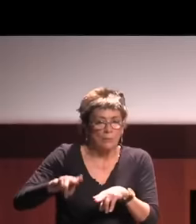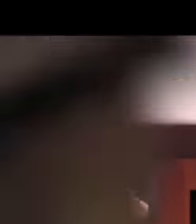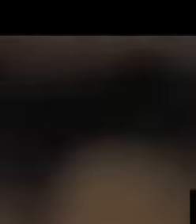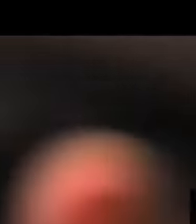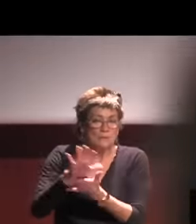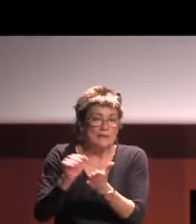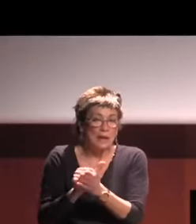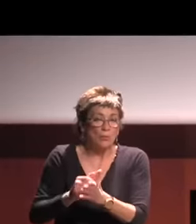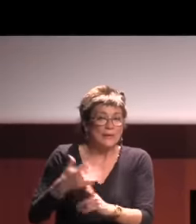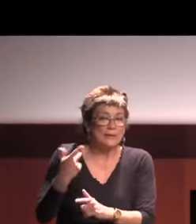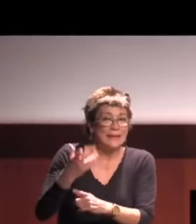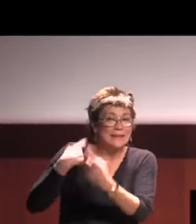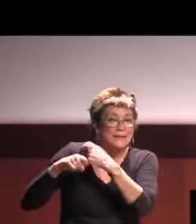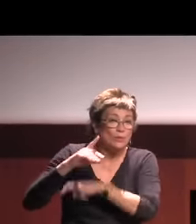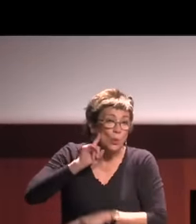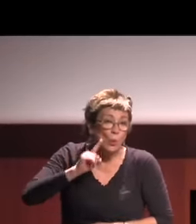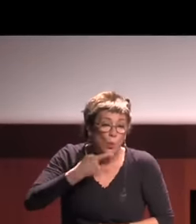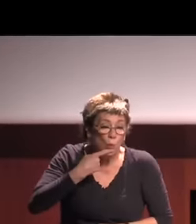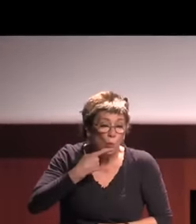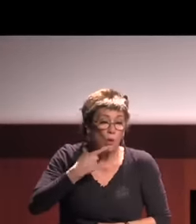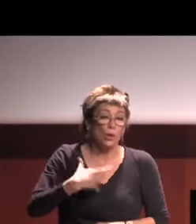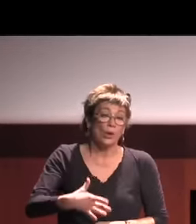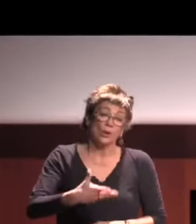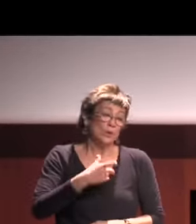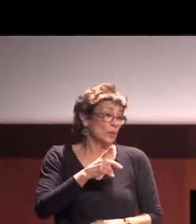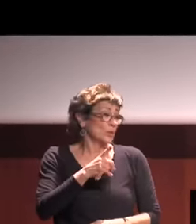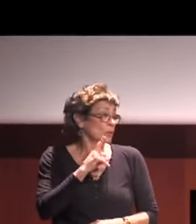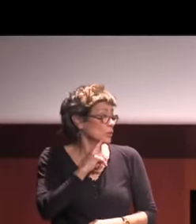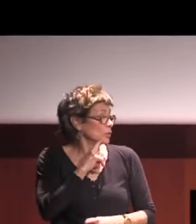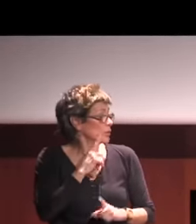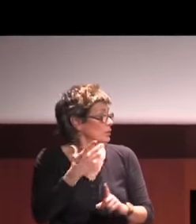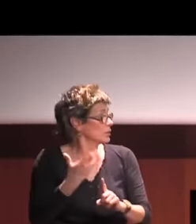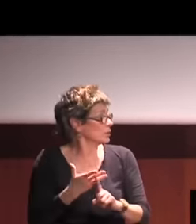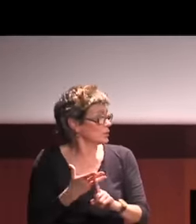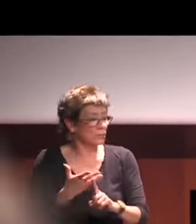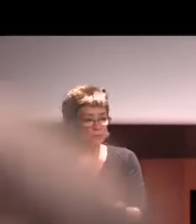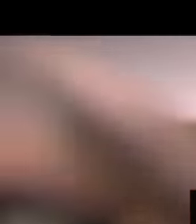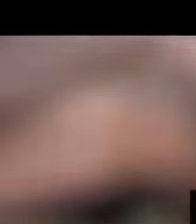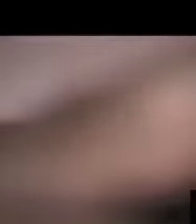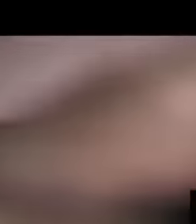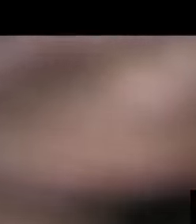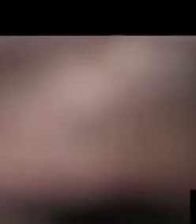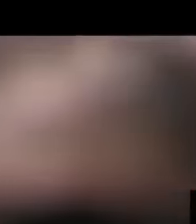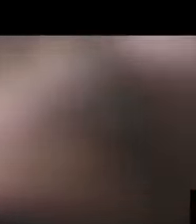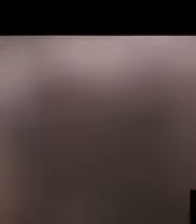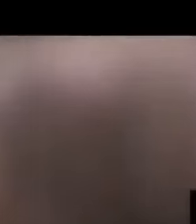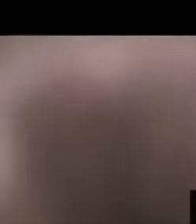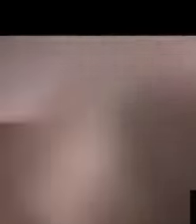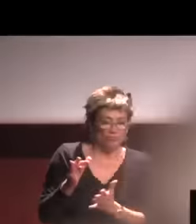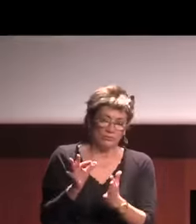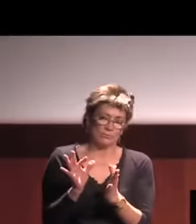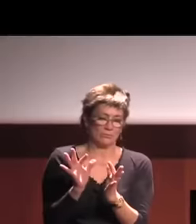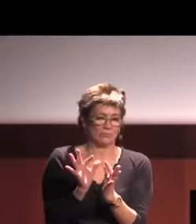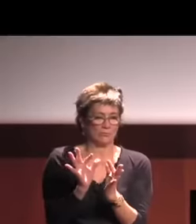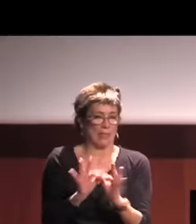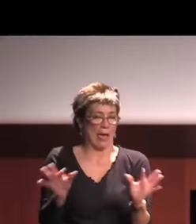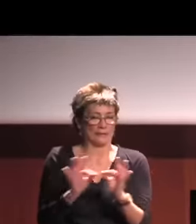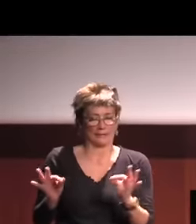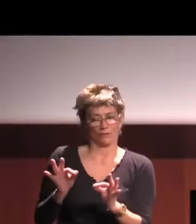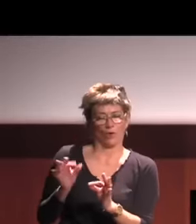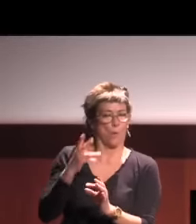sourde. L'écrire depuis l'intérieur, usant de cette stratégie narrative qui est de laisser parler Laurent Clerc à sa